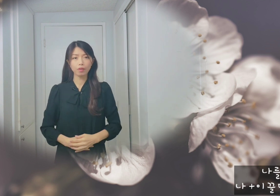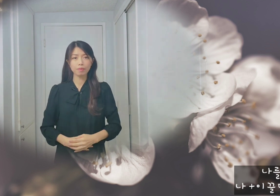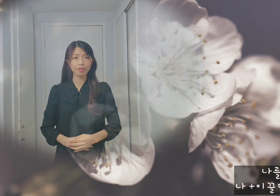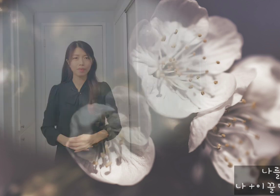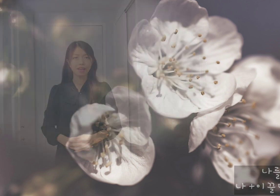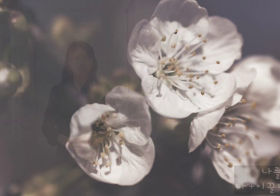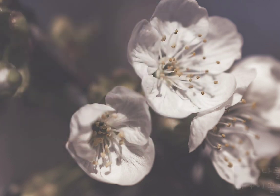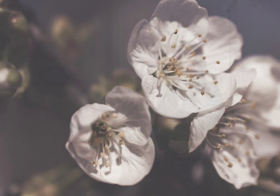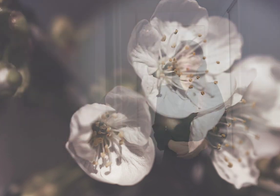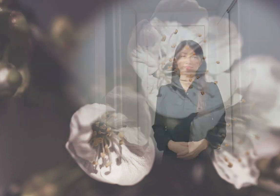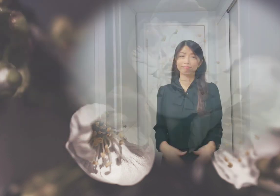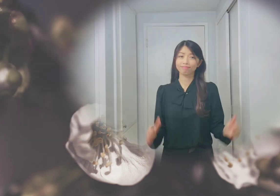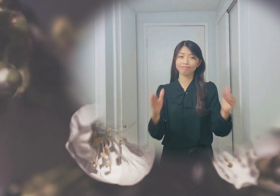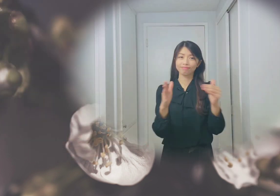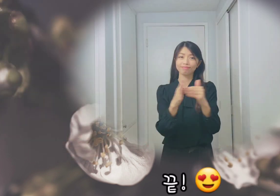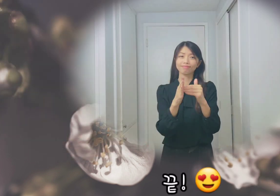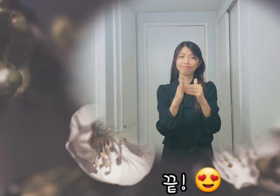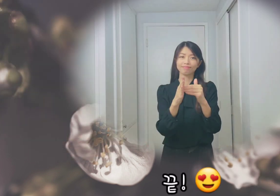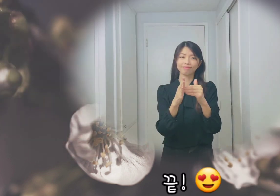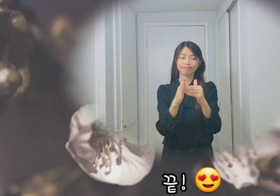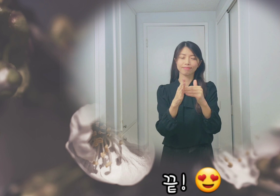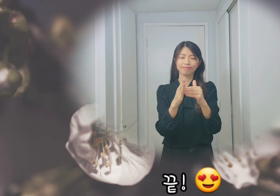이렇게 표현하시면 됩니다.